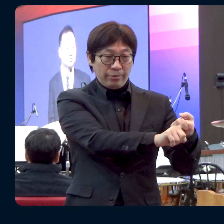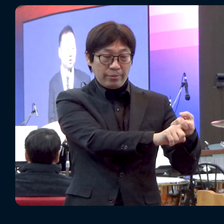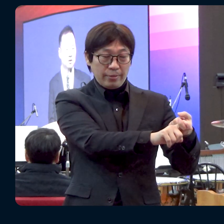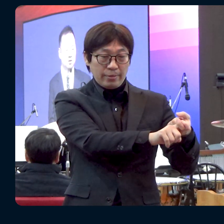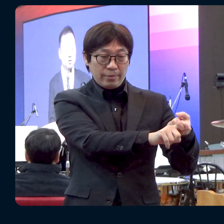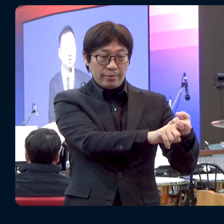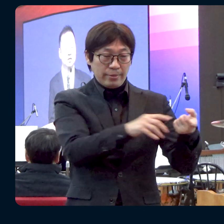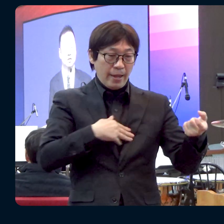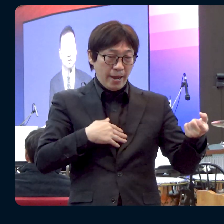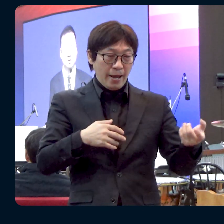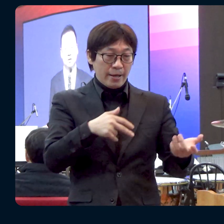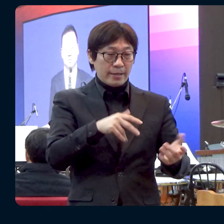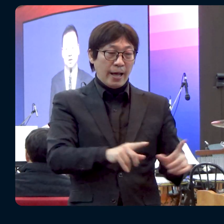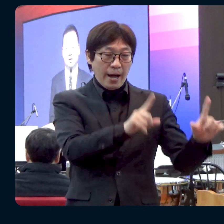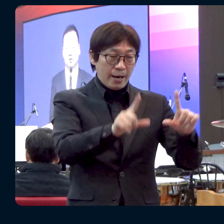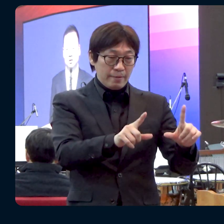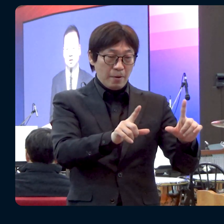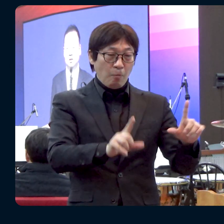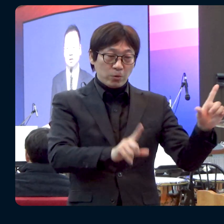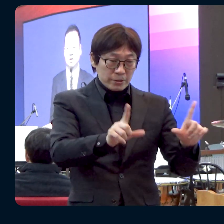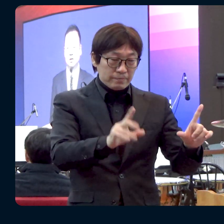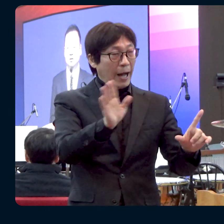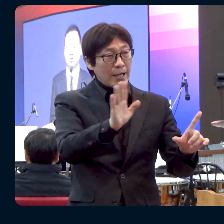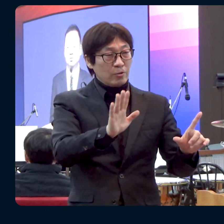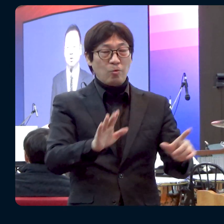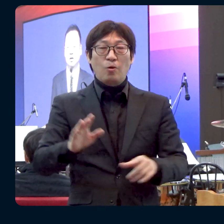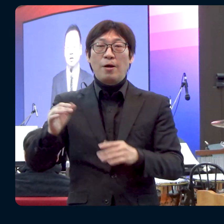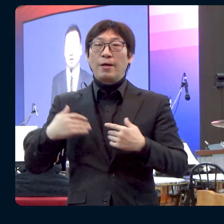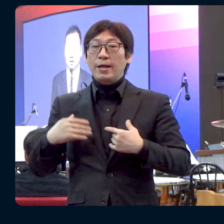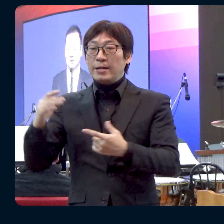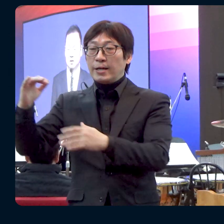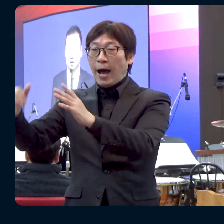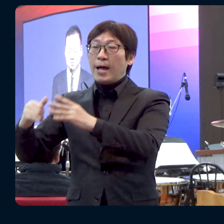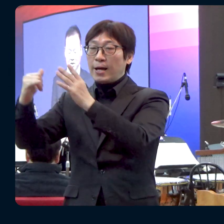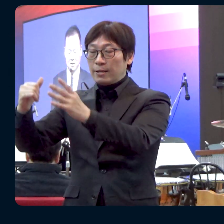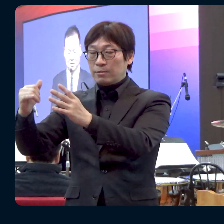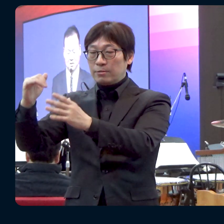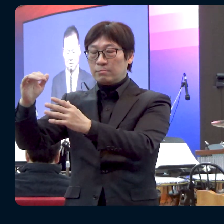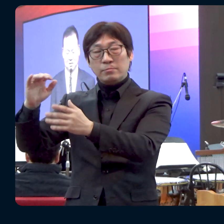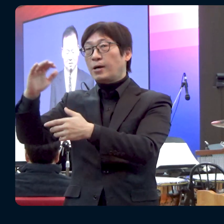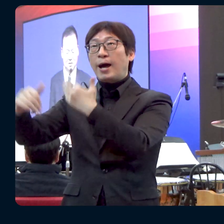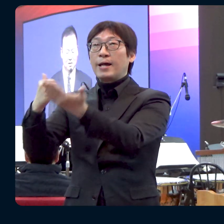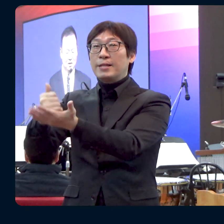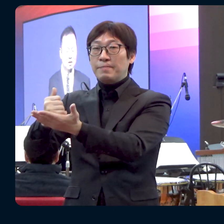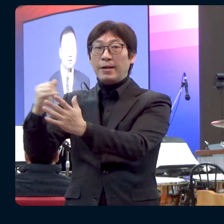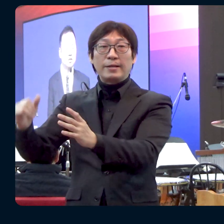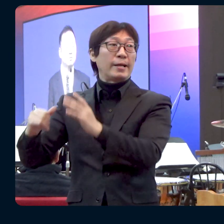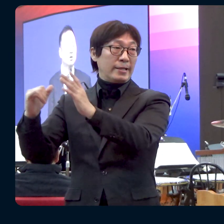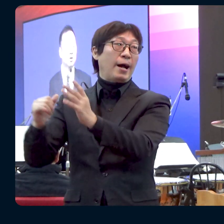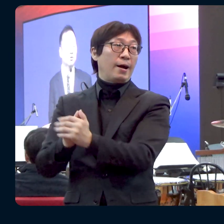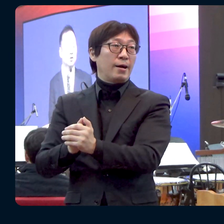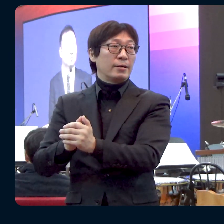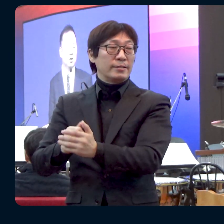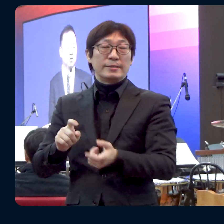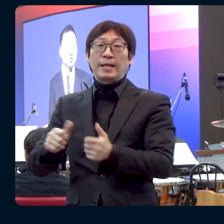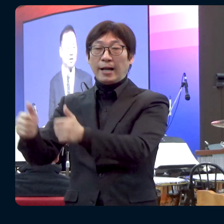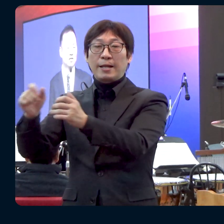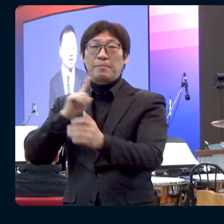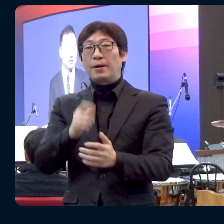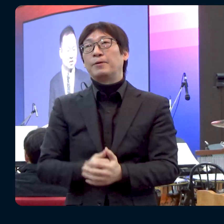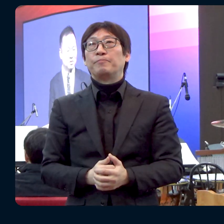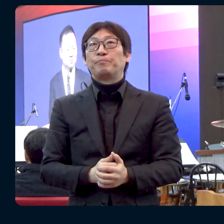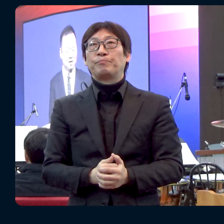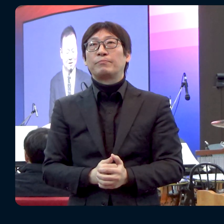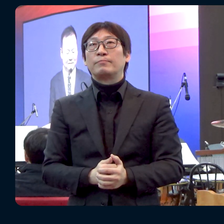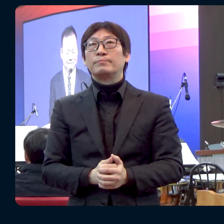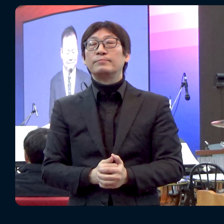위한 우리의 처신이 있어야 합니다. 그것이 성도가 가는 길입니다. 심히 괴로워하던 바울이